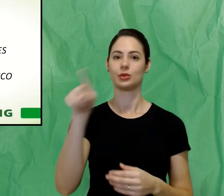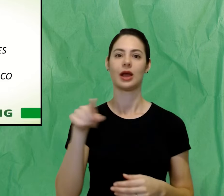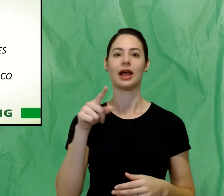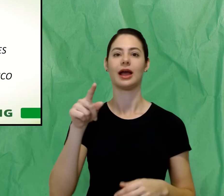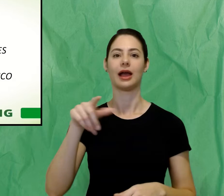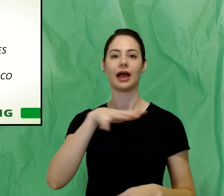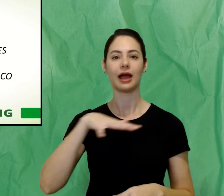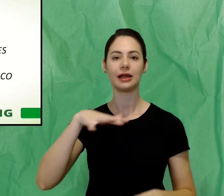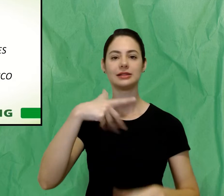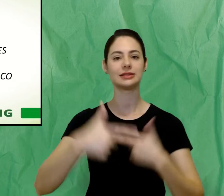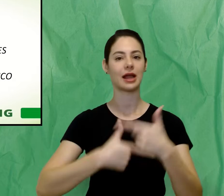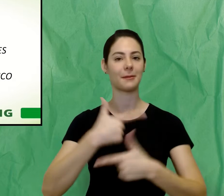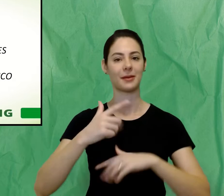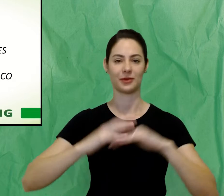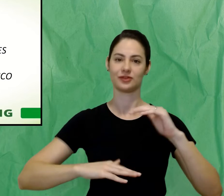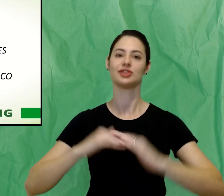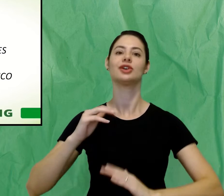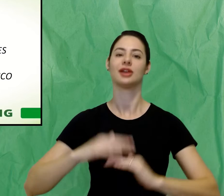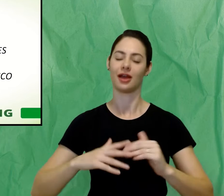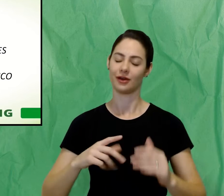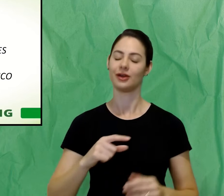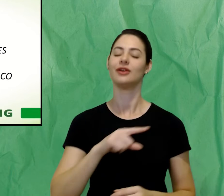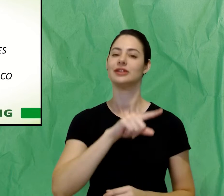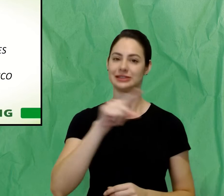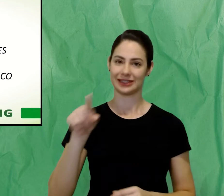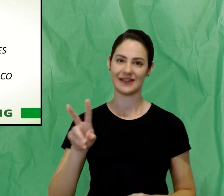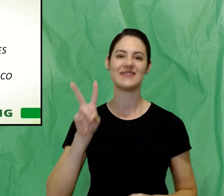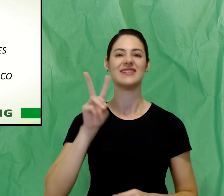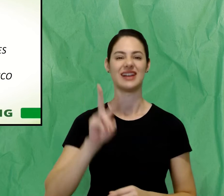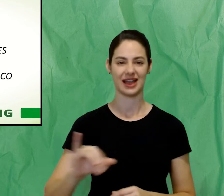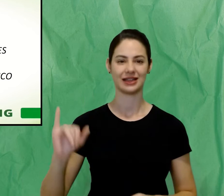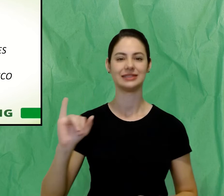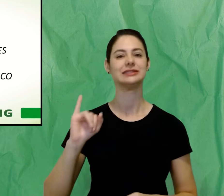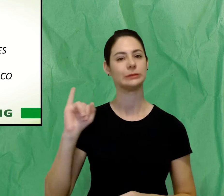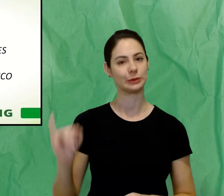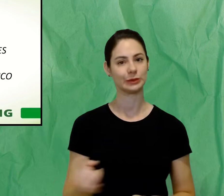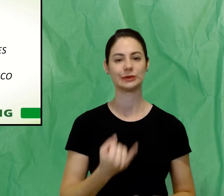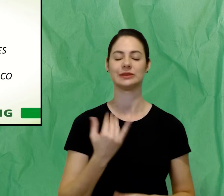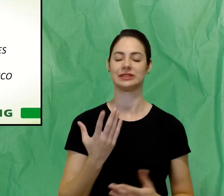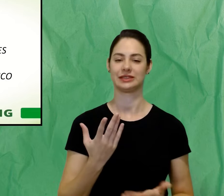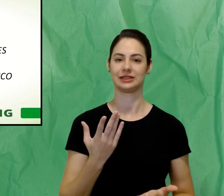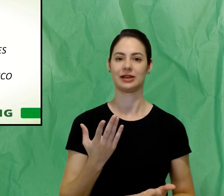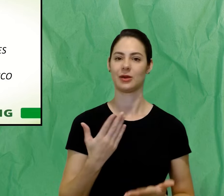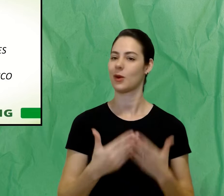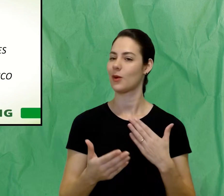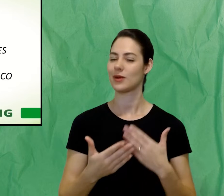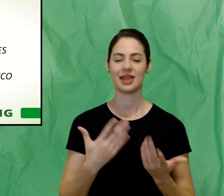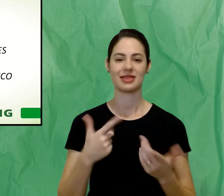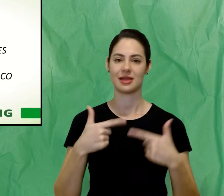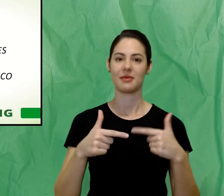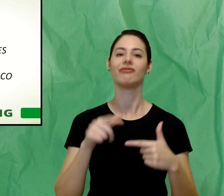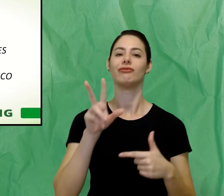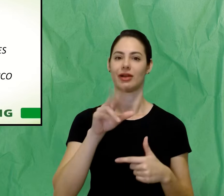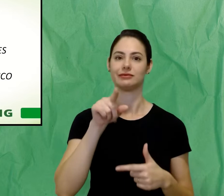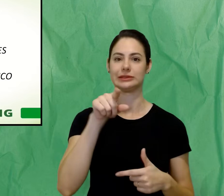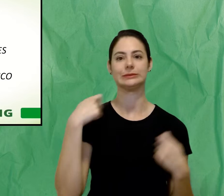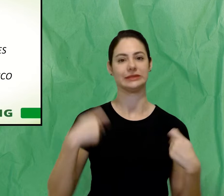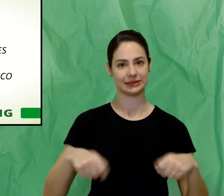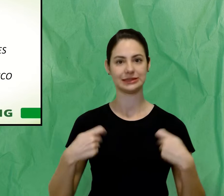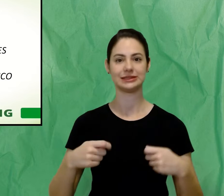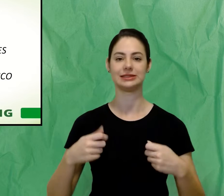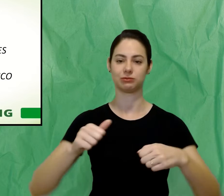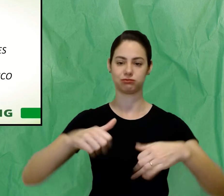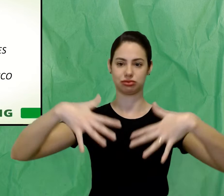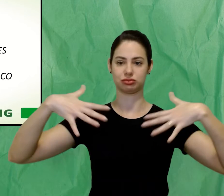atuação profissional, em algum momento da sua vida vai aparecer a oportunidade de falar